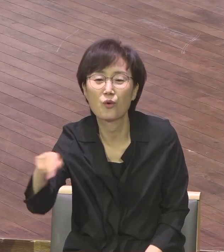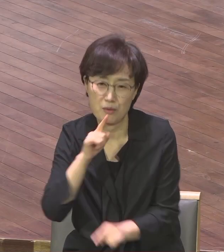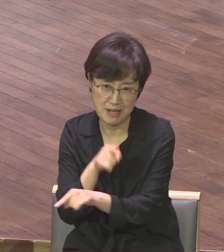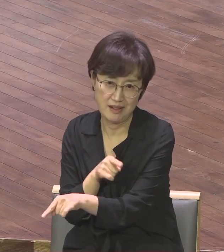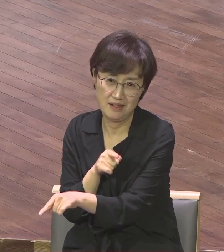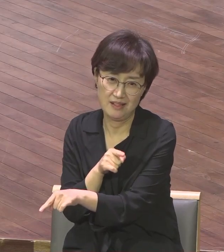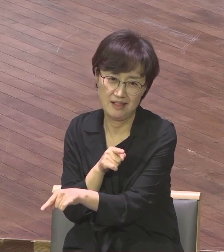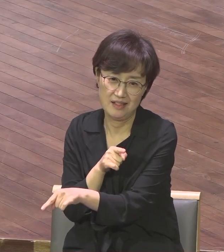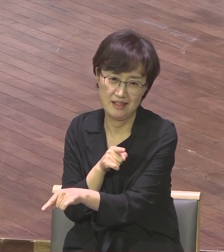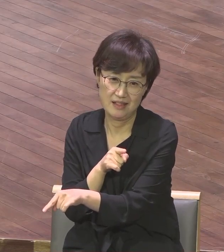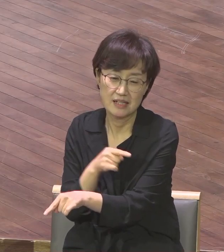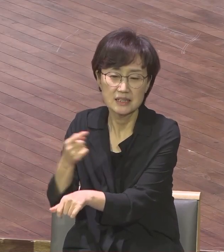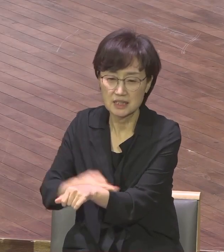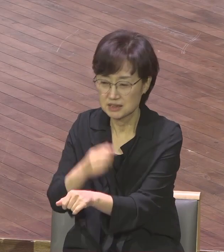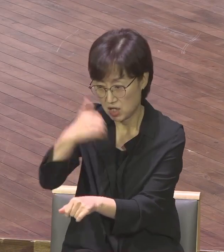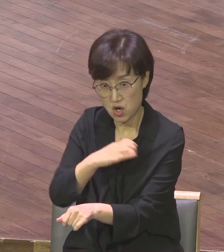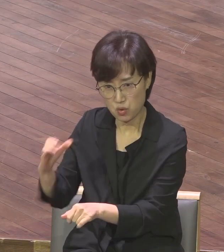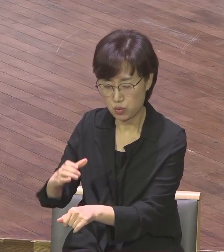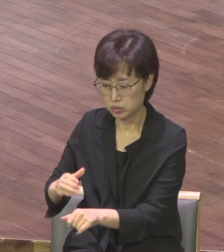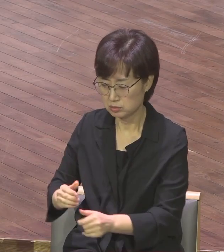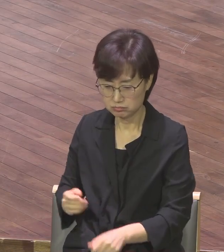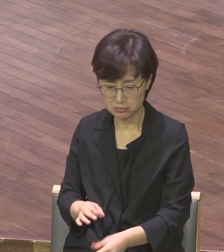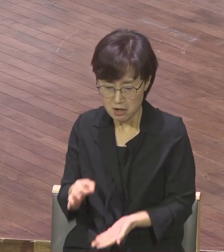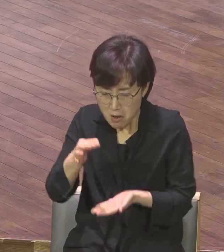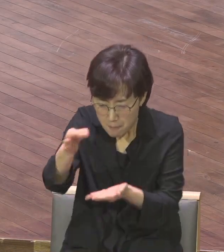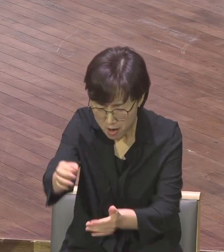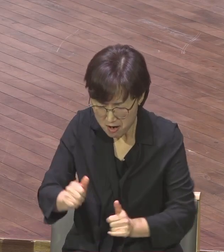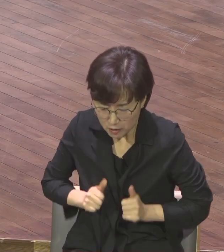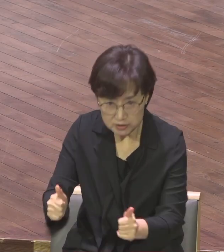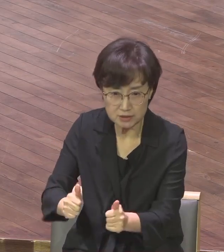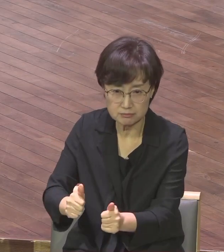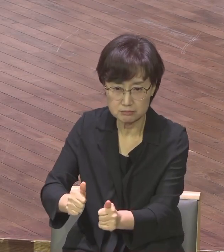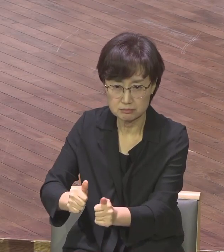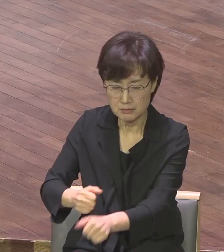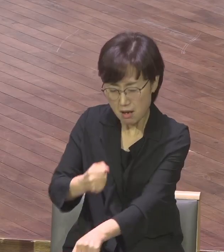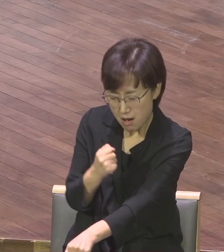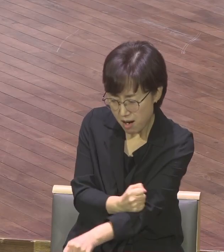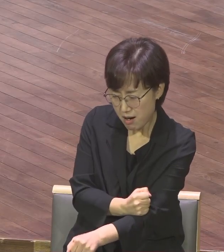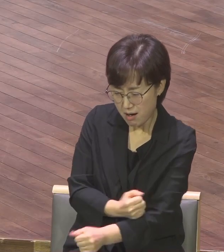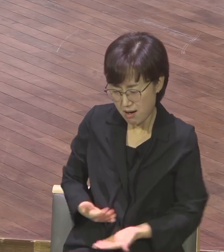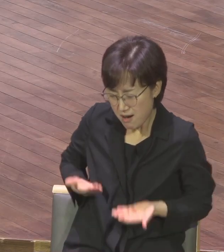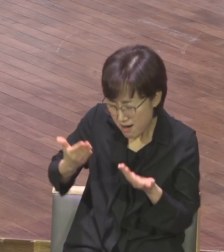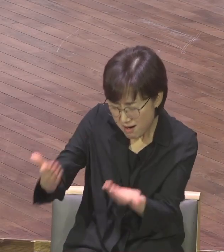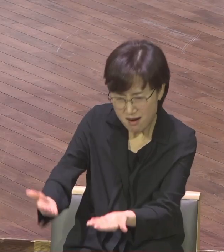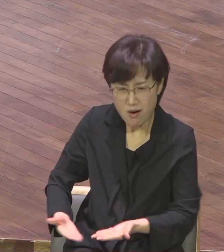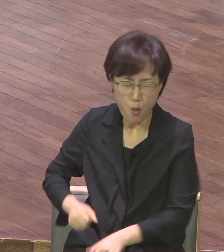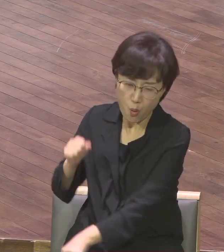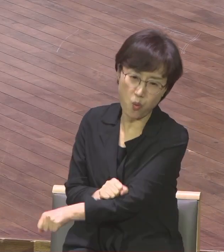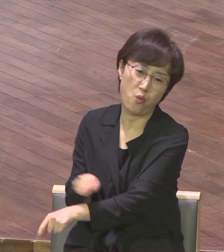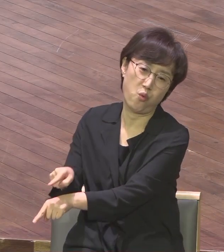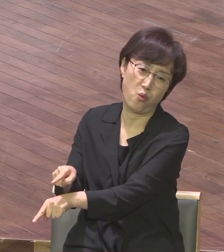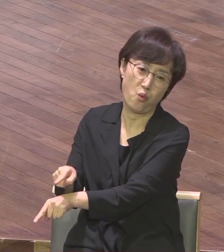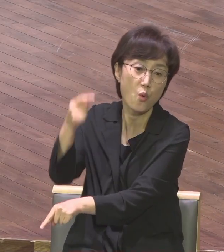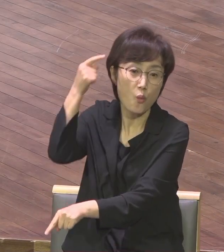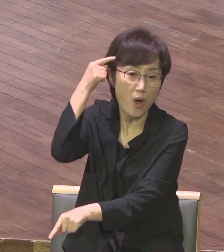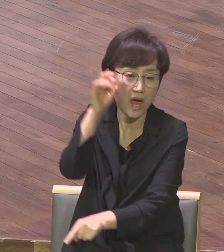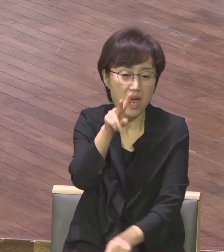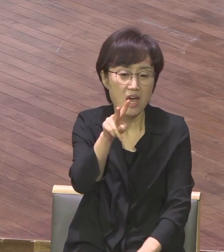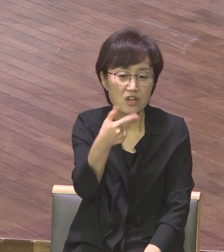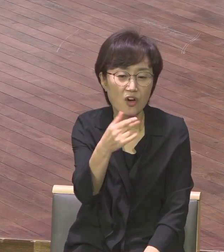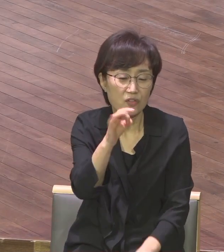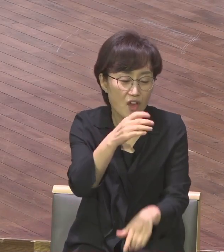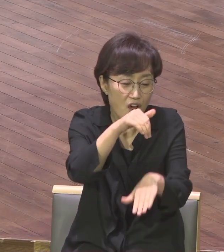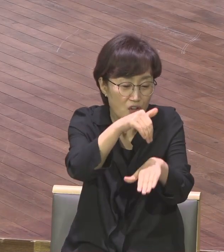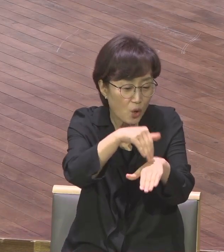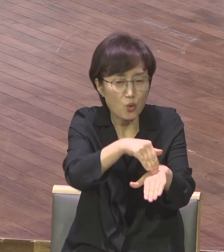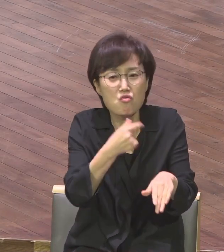교인들이 선행, 구제, 봉사 우리보다 훨씬 많이 합니다. 대부분 천주교에서 이런